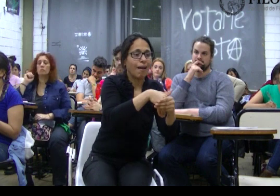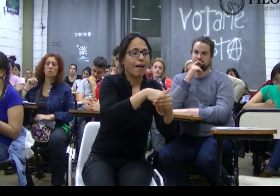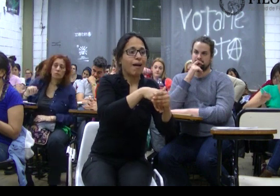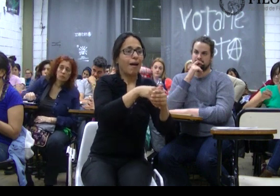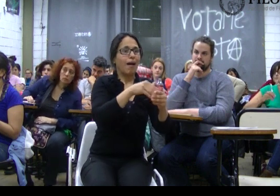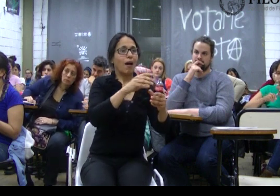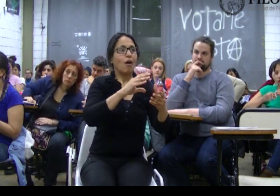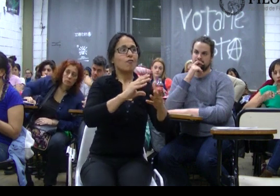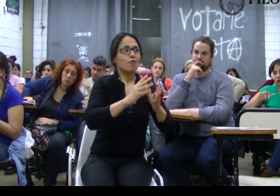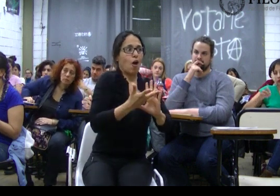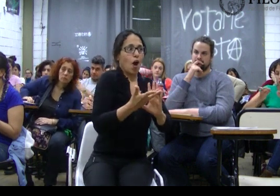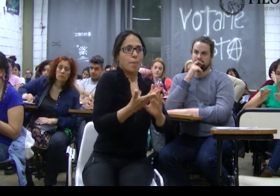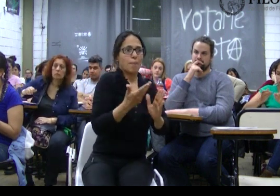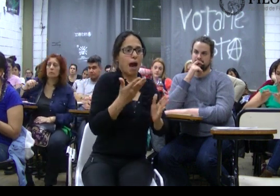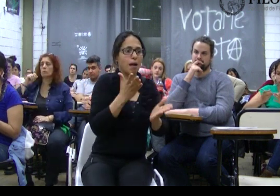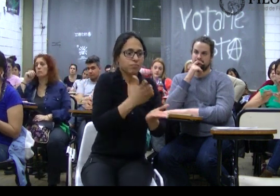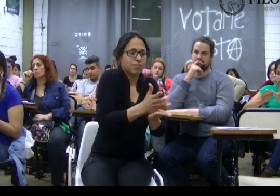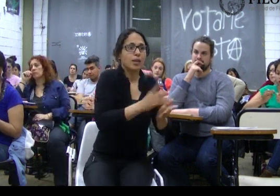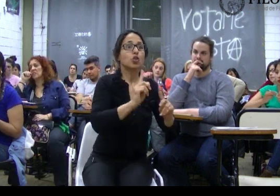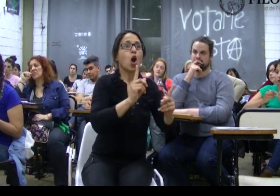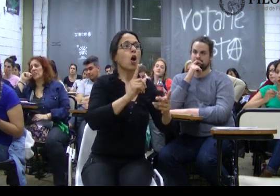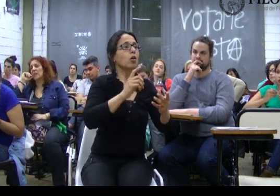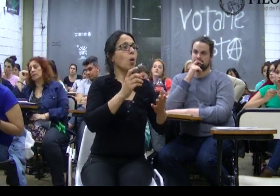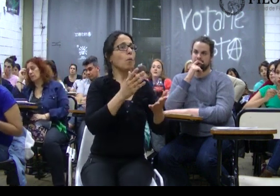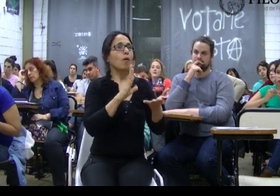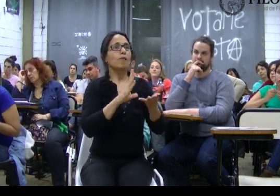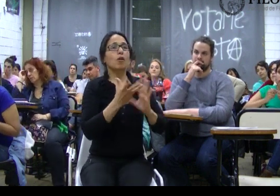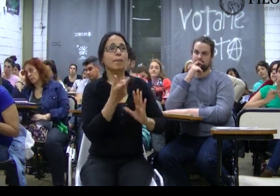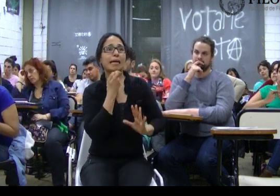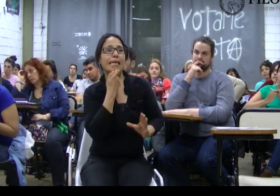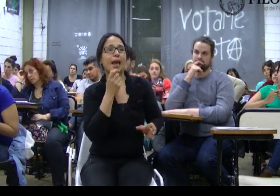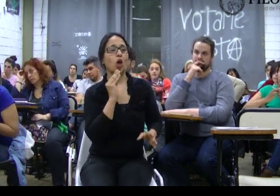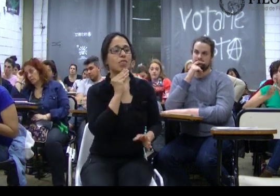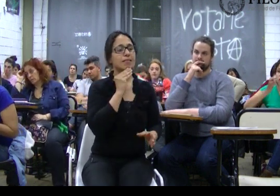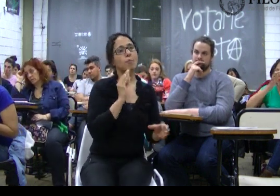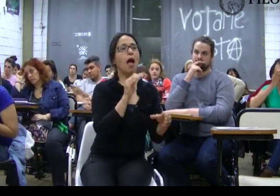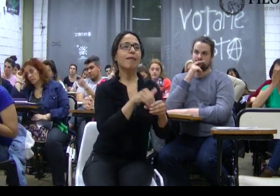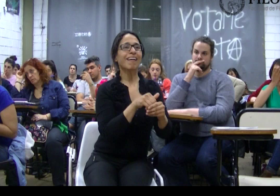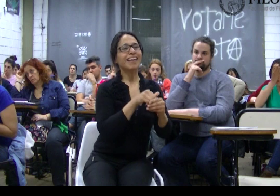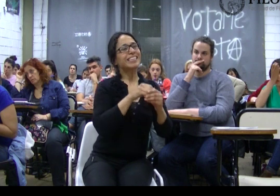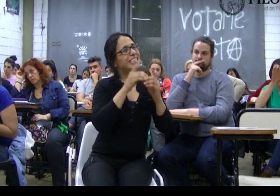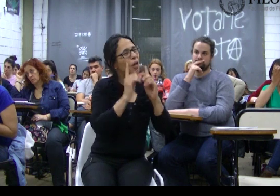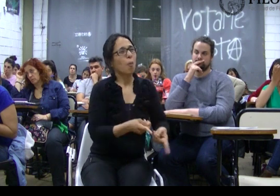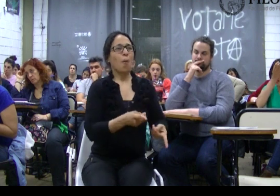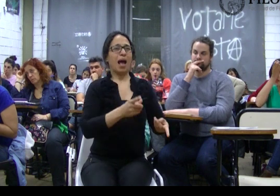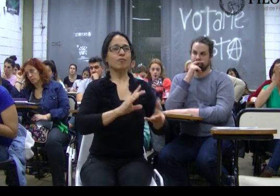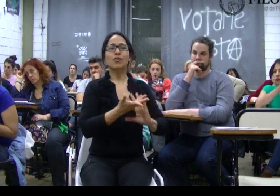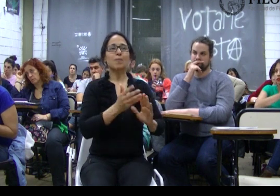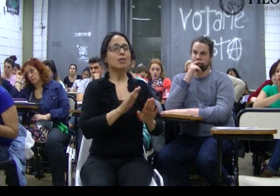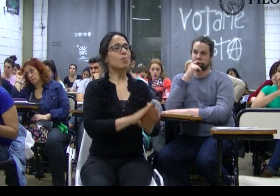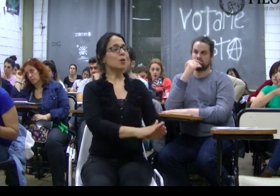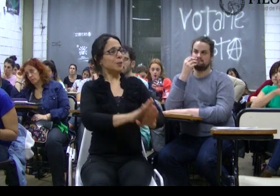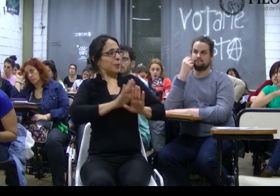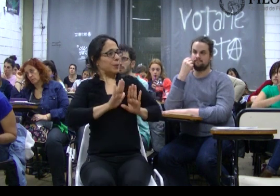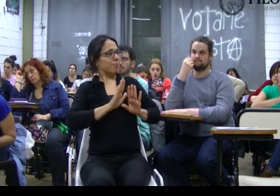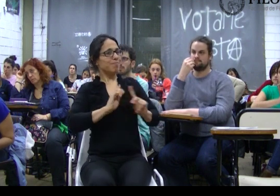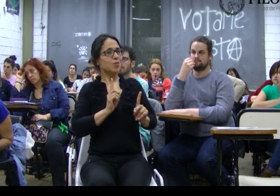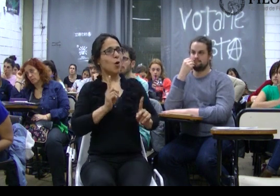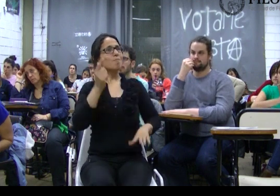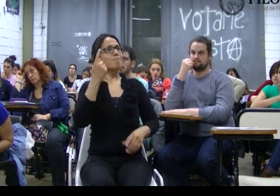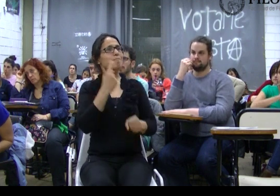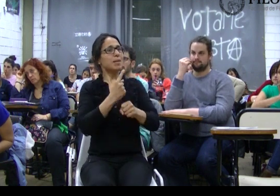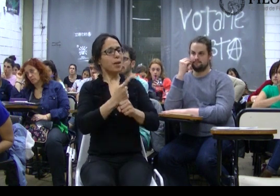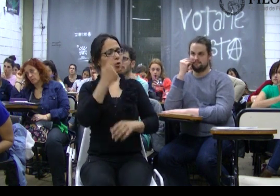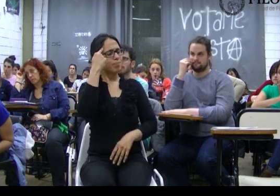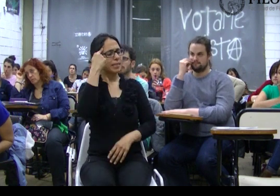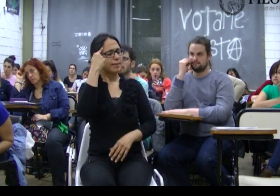interviene punitivamente, se interviene igual, de algún modo. Cuesta mucho que pensemos,